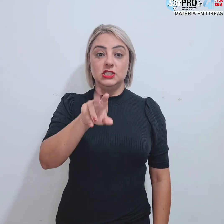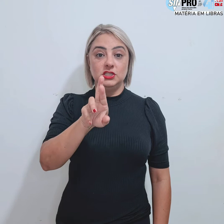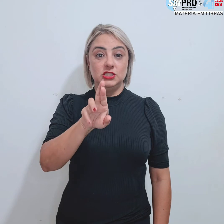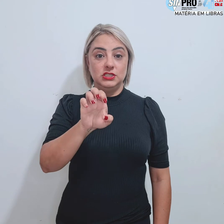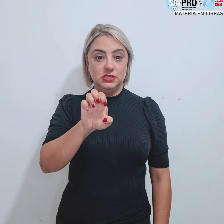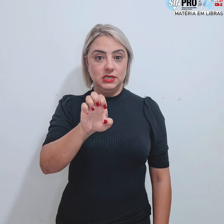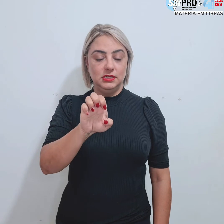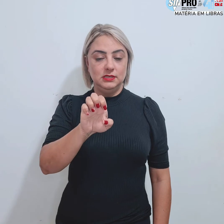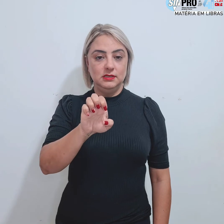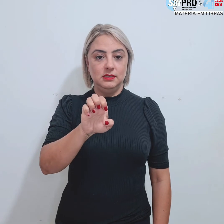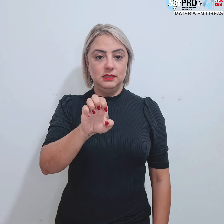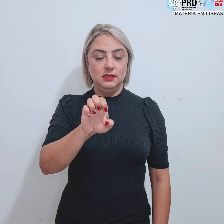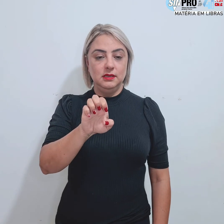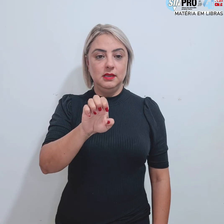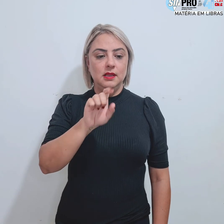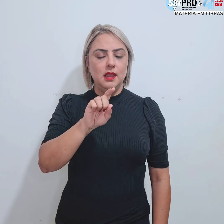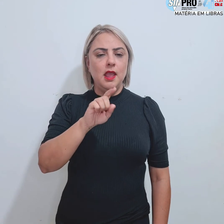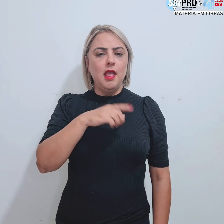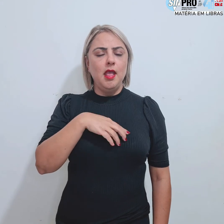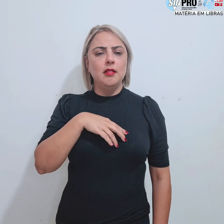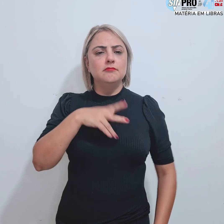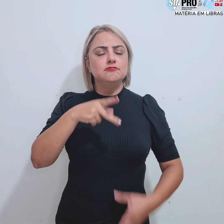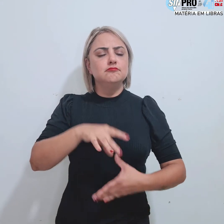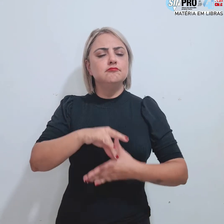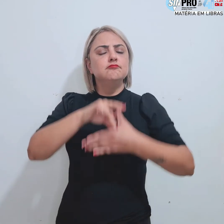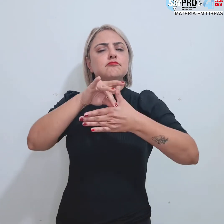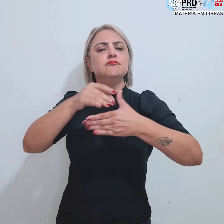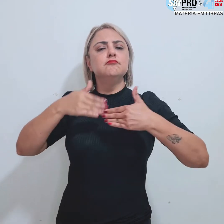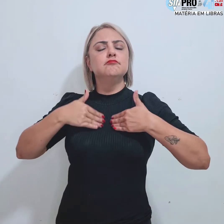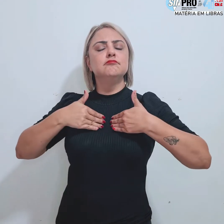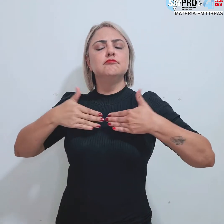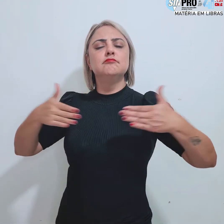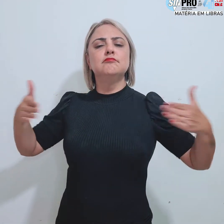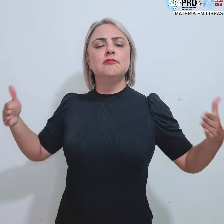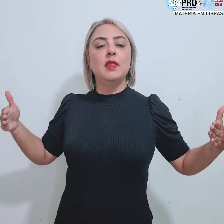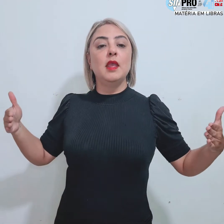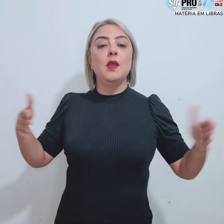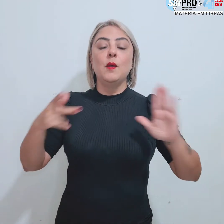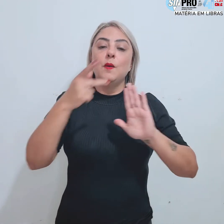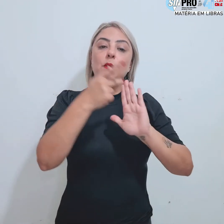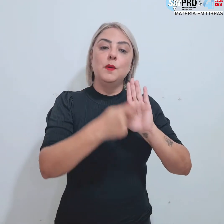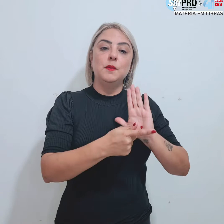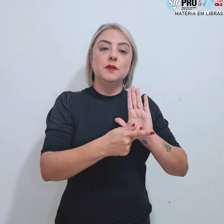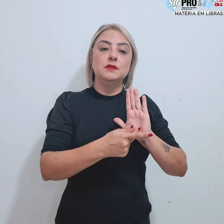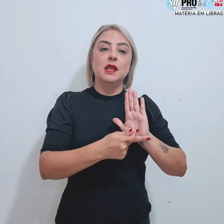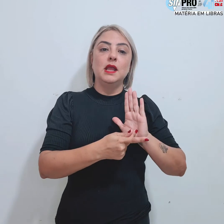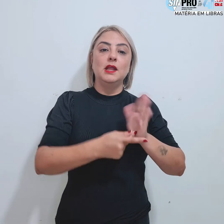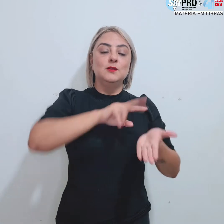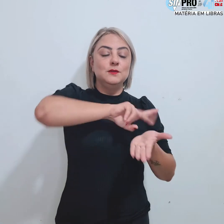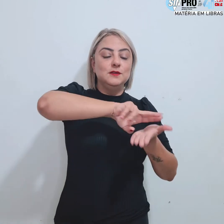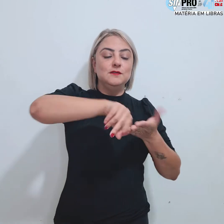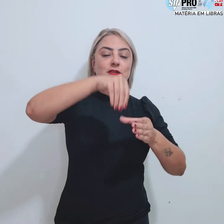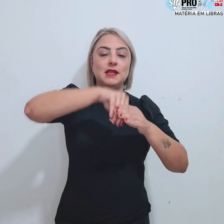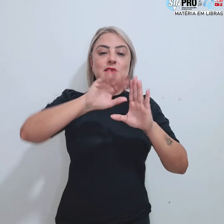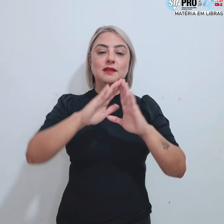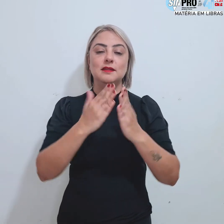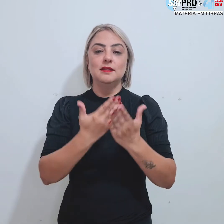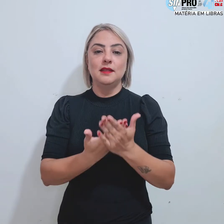Maciel, Costa e Brito, encabeçou de peito aberto o projeto Diversidade na Escola,